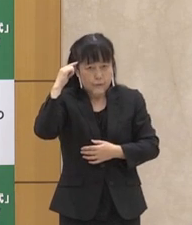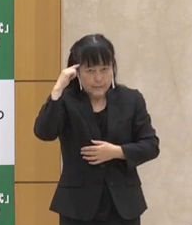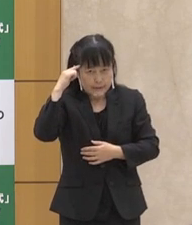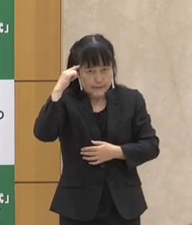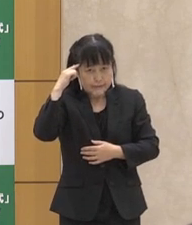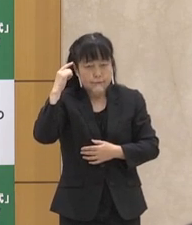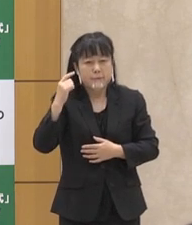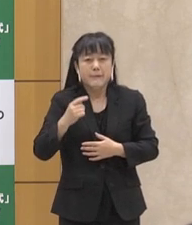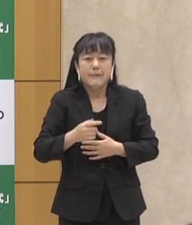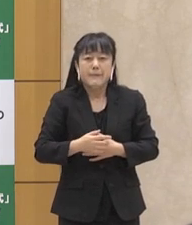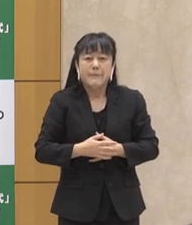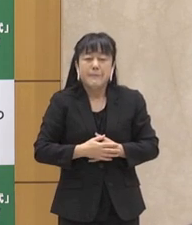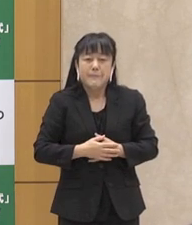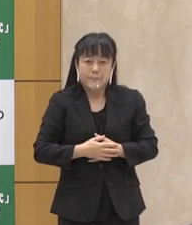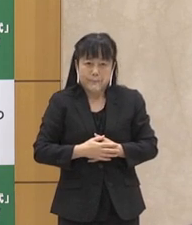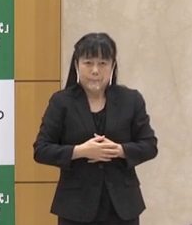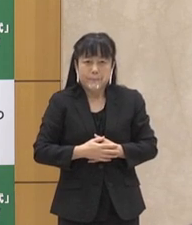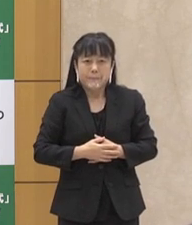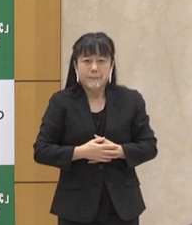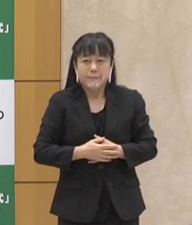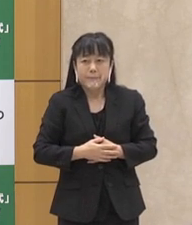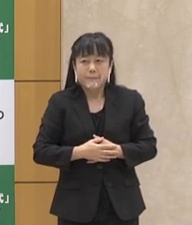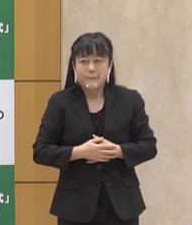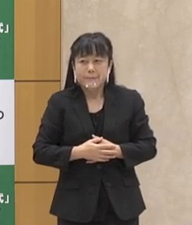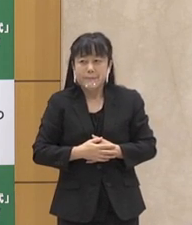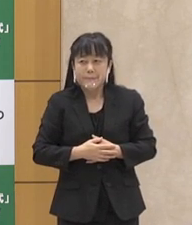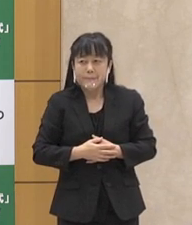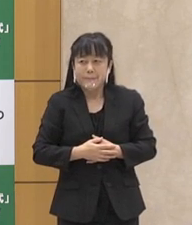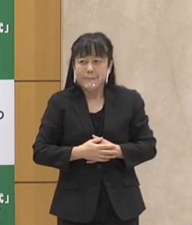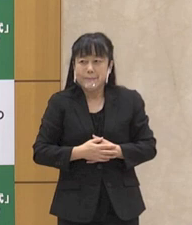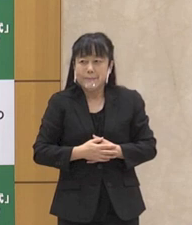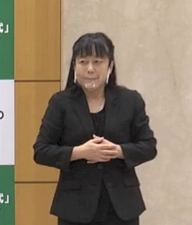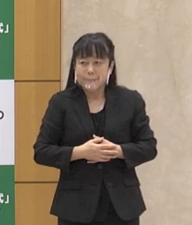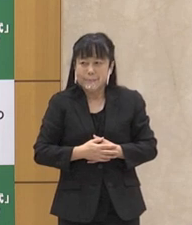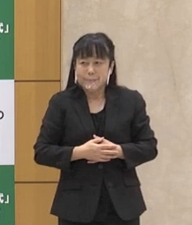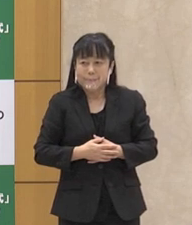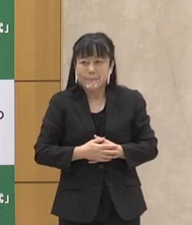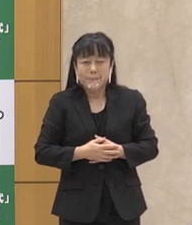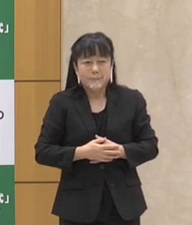をだと受け止めております。